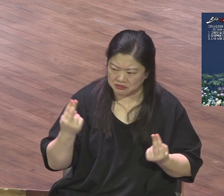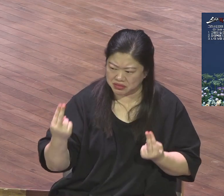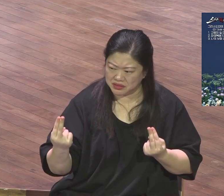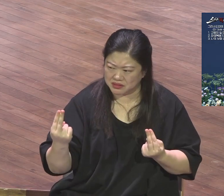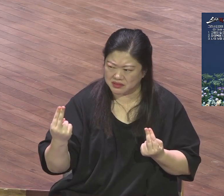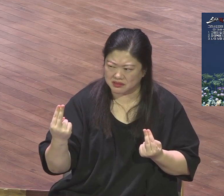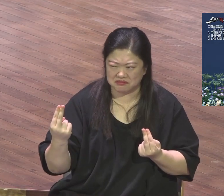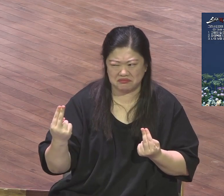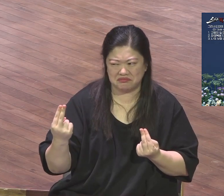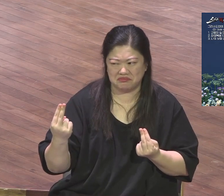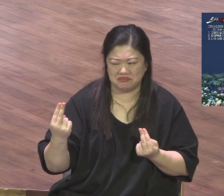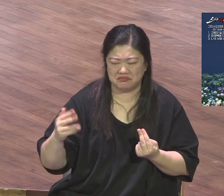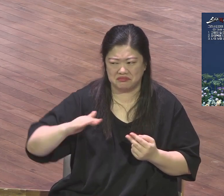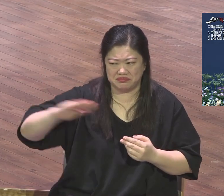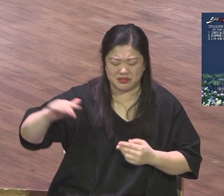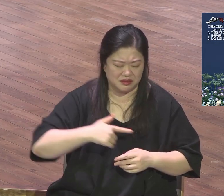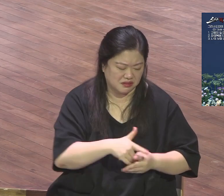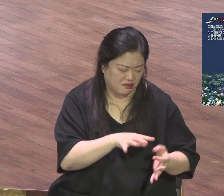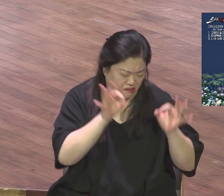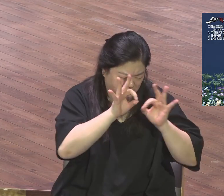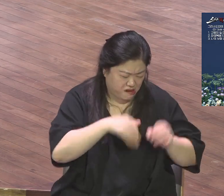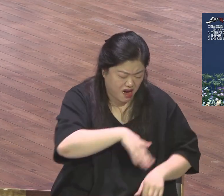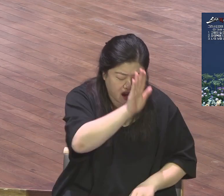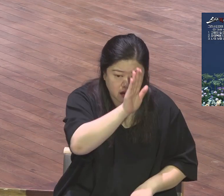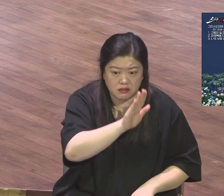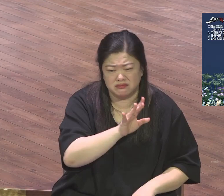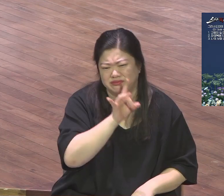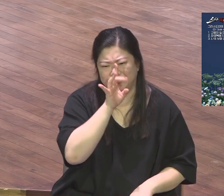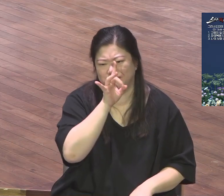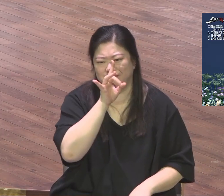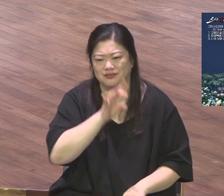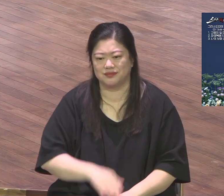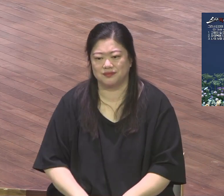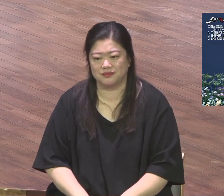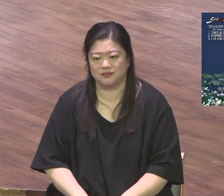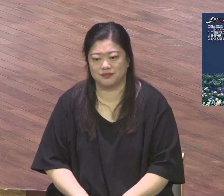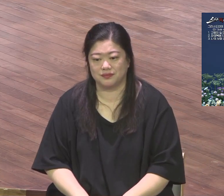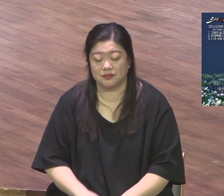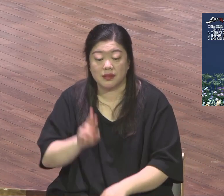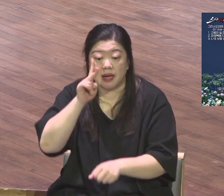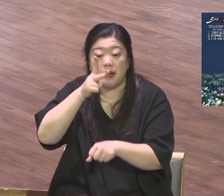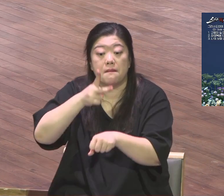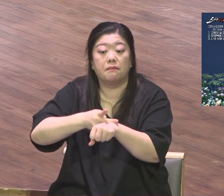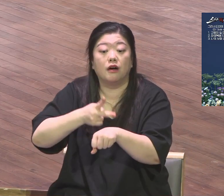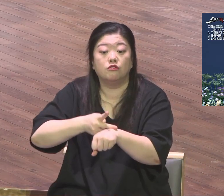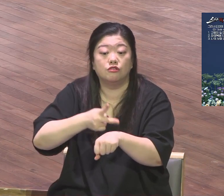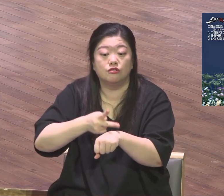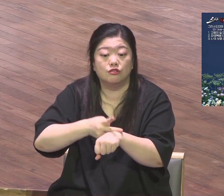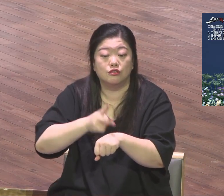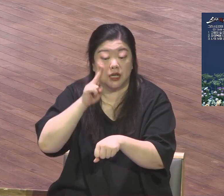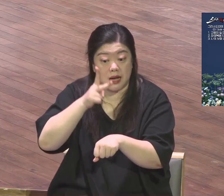사도 바울이 그 대표적인 인물이죠. 바울은 뭐라고 고백을 합니까?